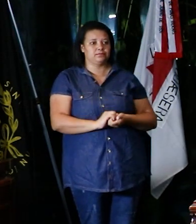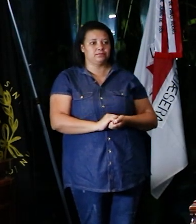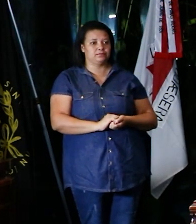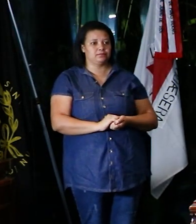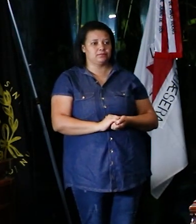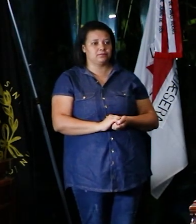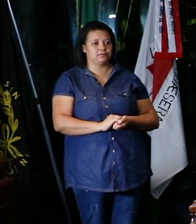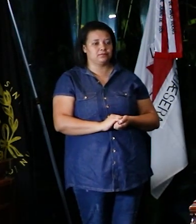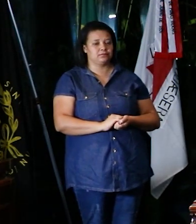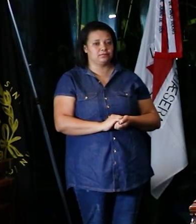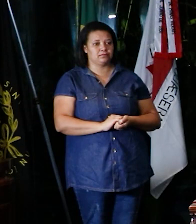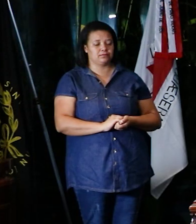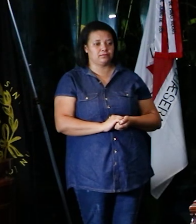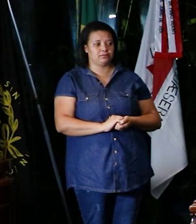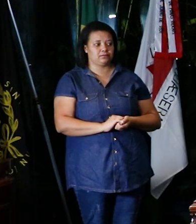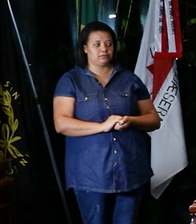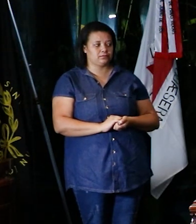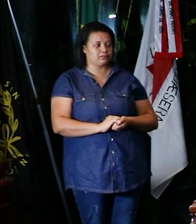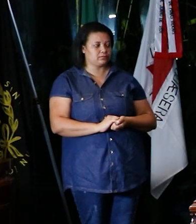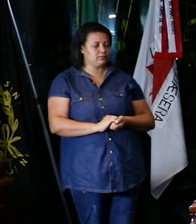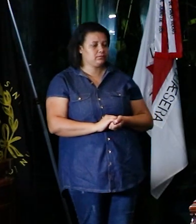aparece com força.